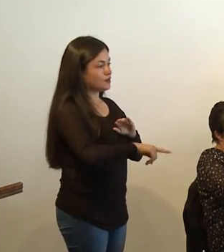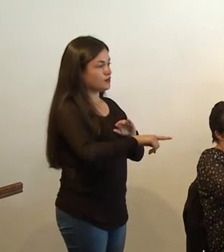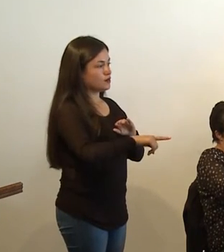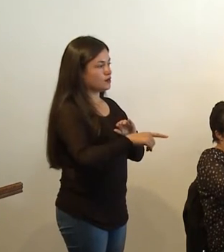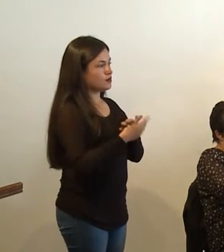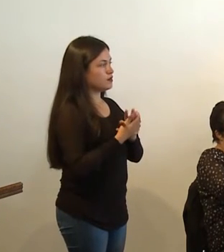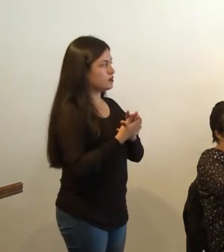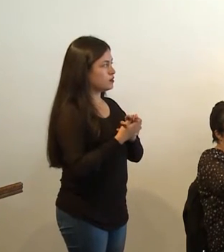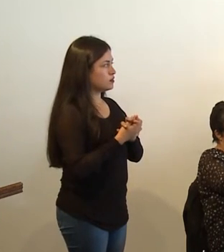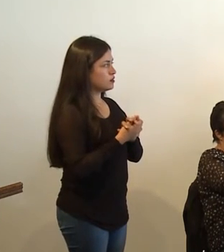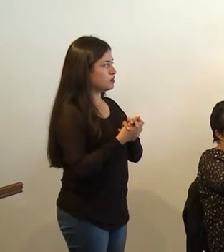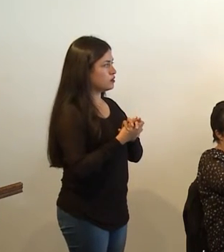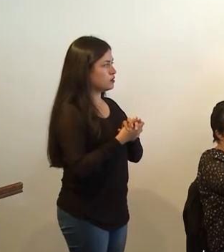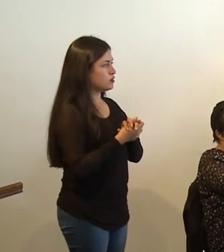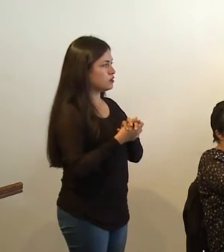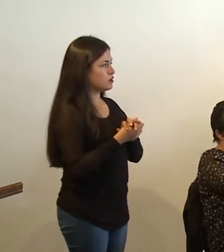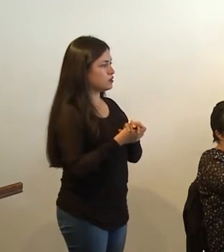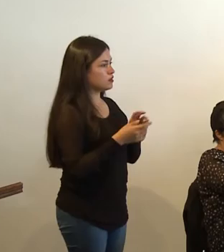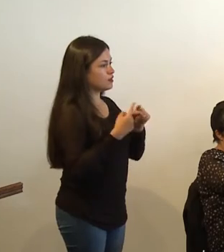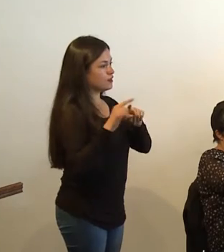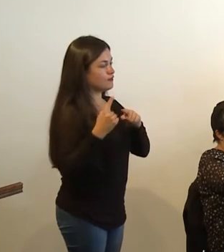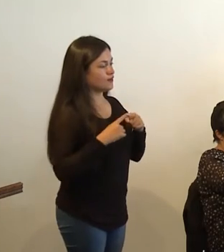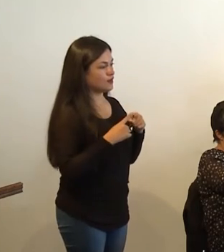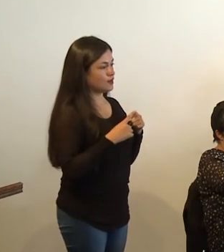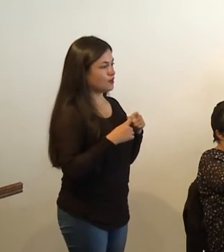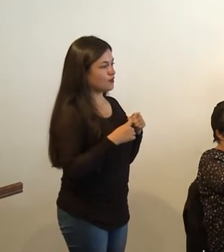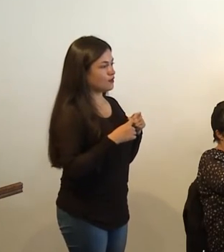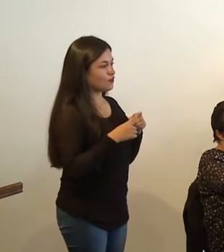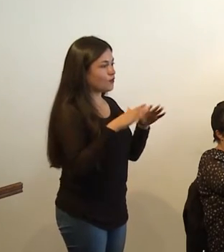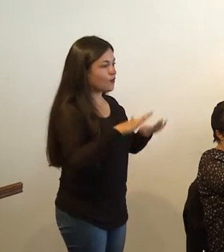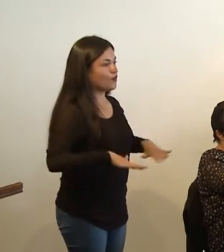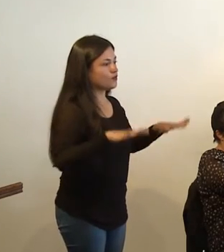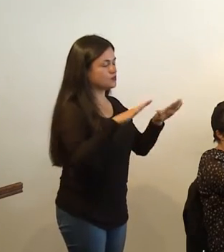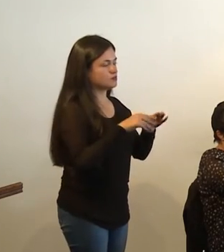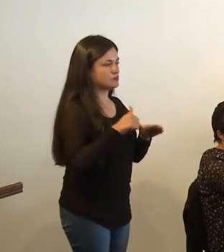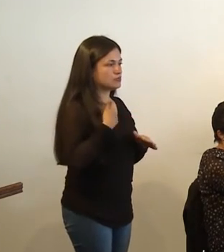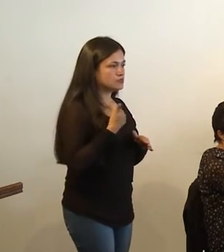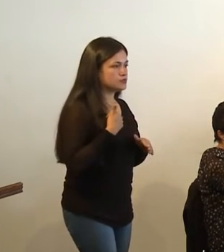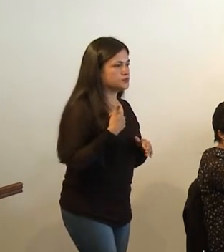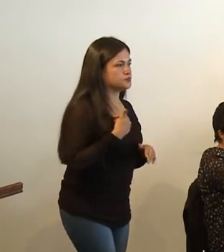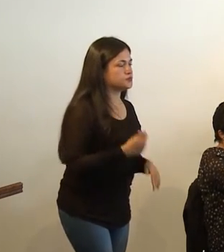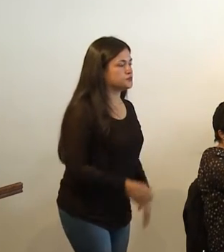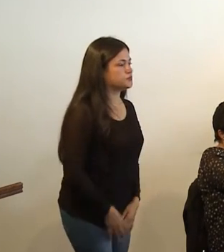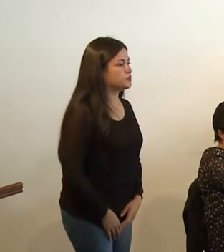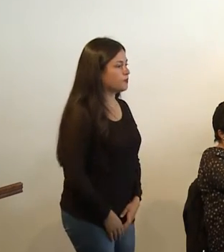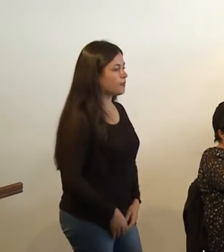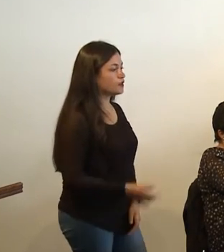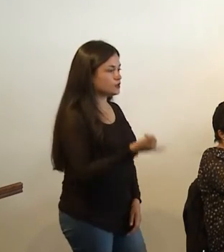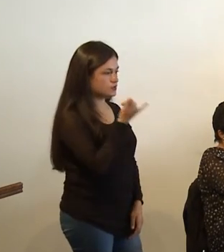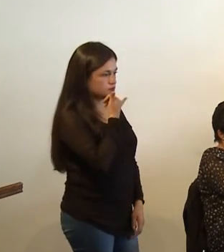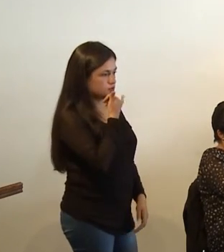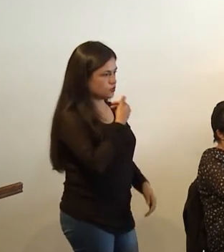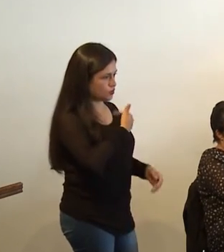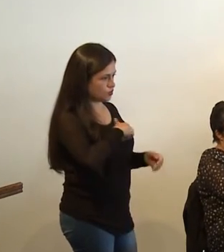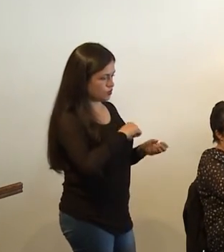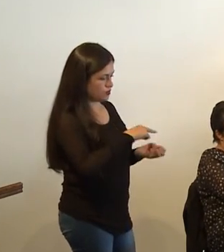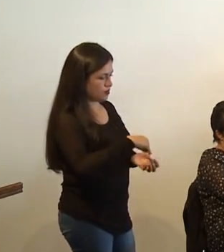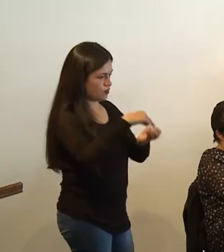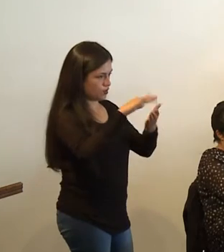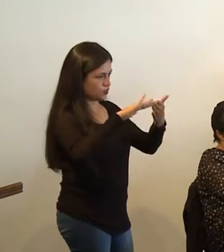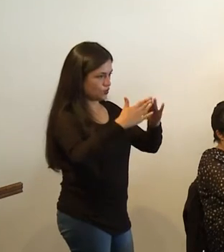entonces era en buena medida un terreno. Entonces, si asumimos la educación